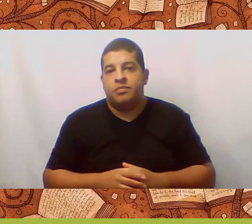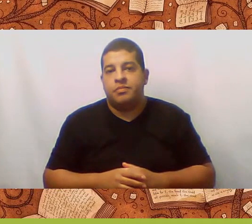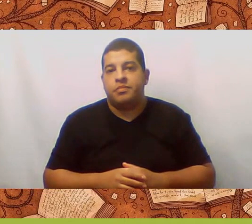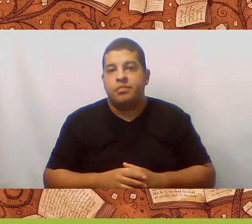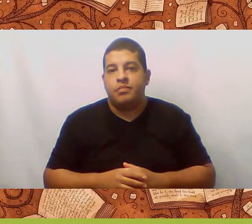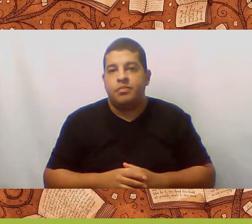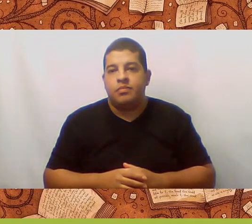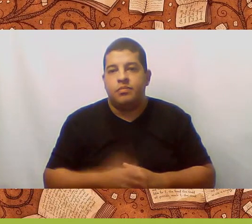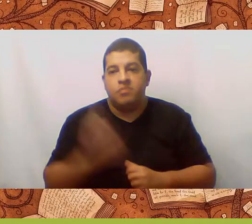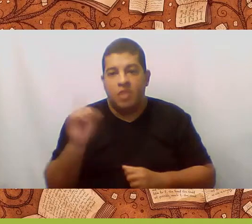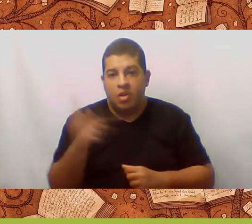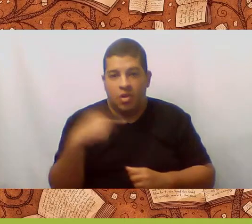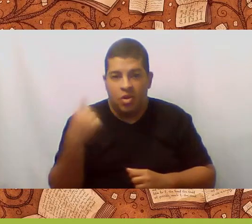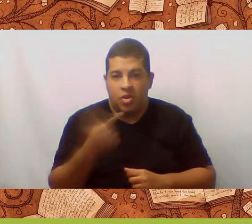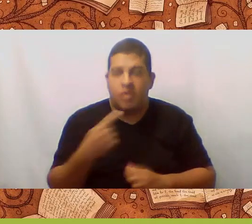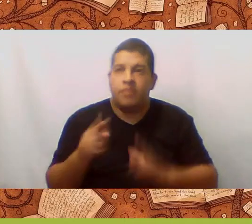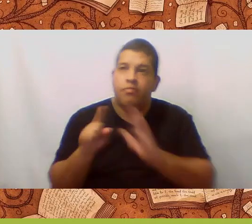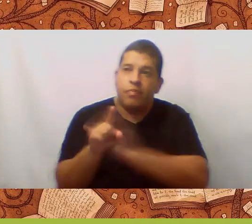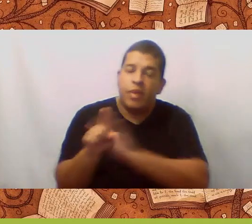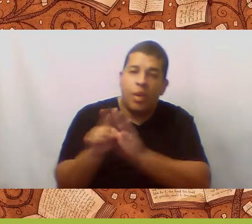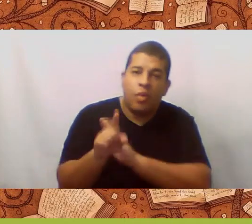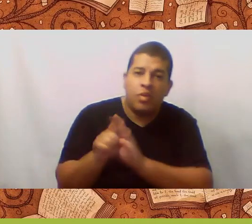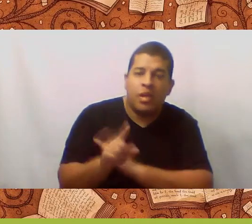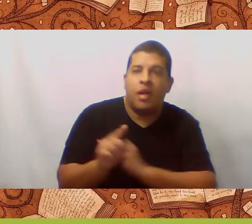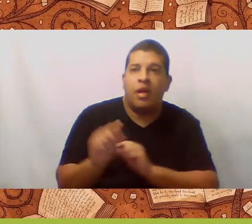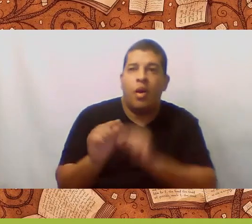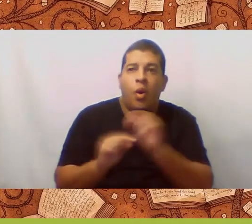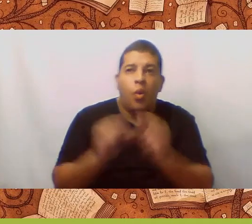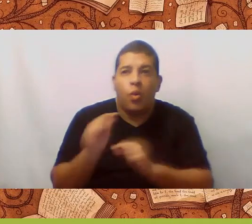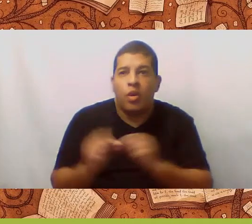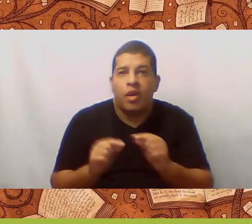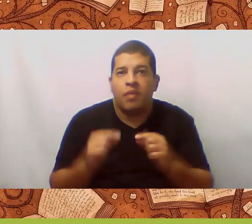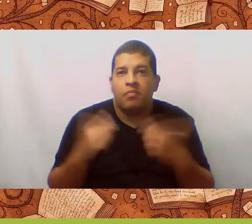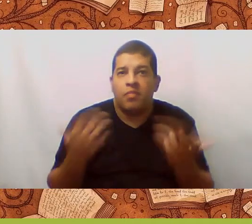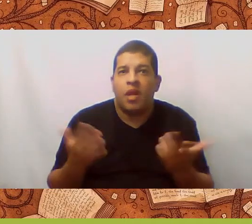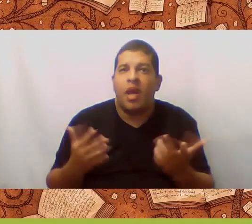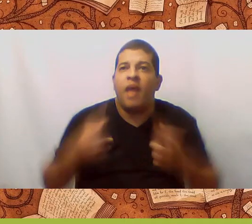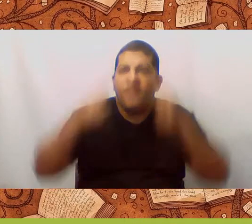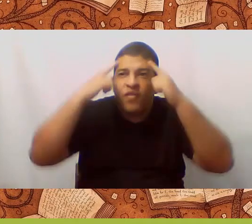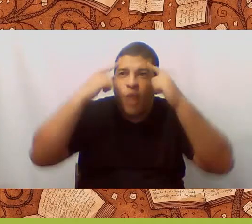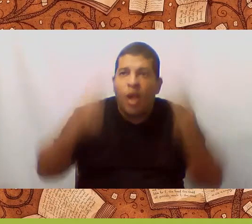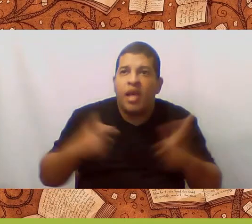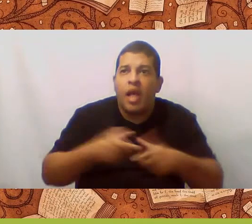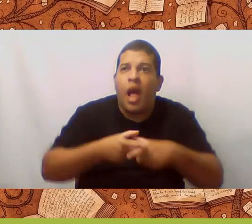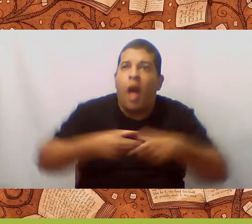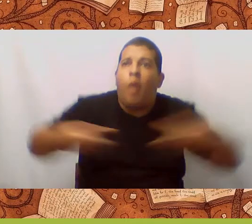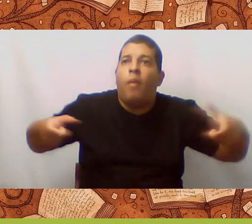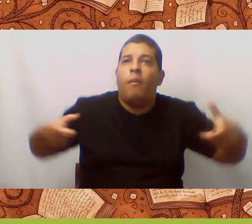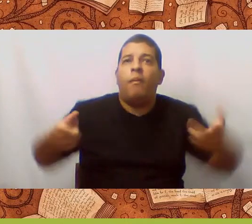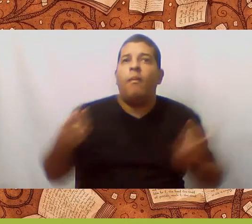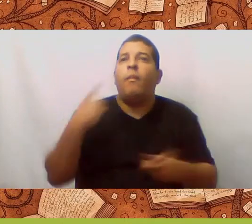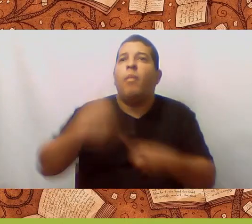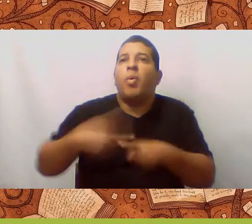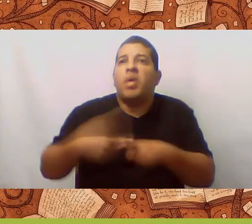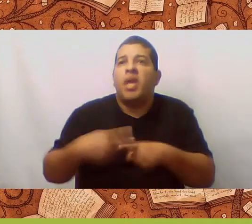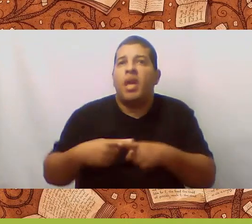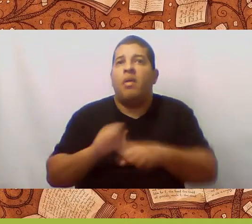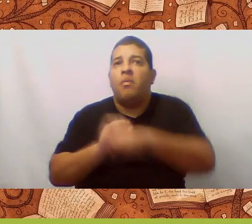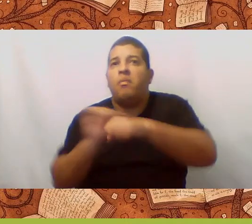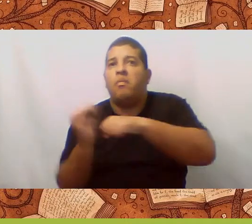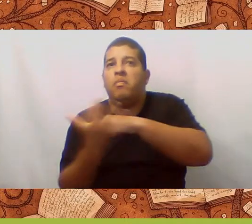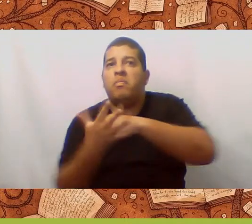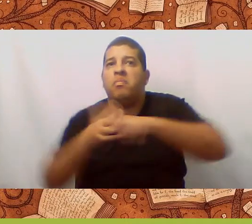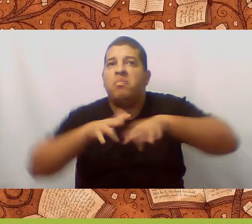se perguntar inicialmente, né, por que essa violência aumentou tanto nesse contexto pandêmico. Né? Acho que a